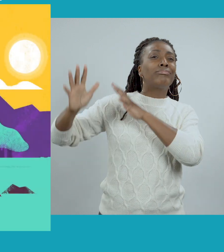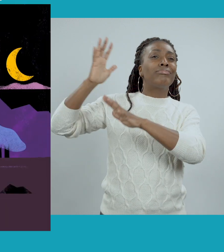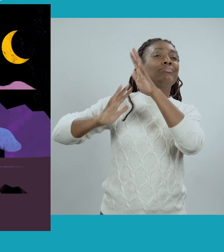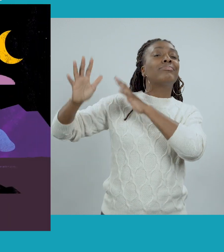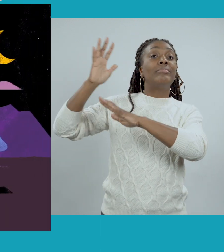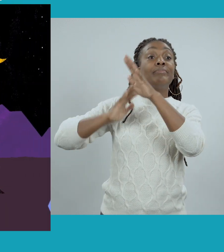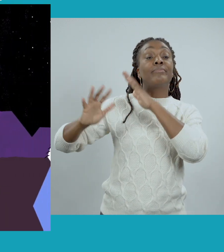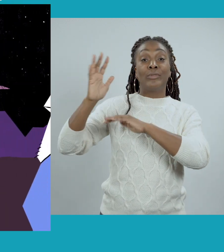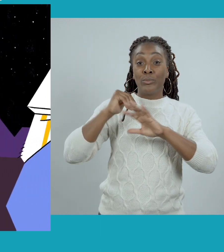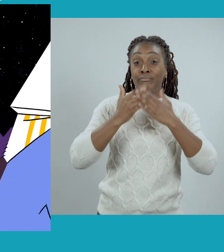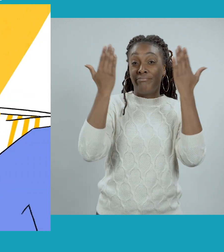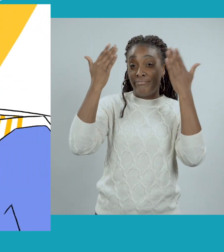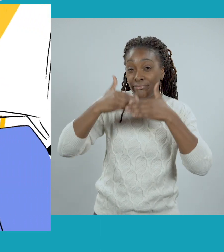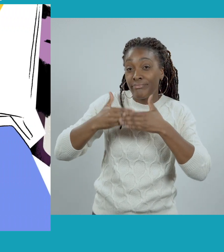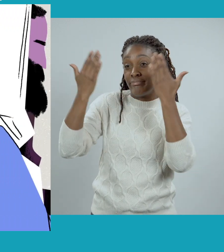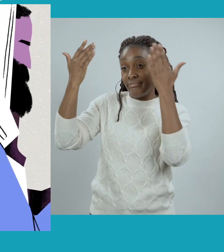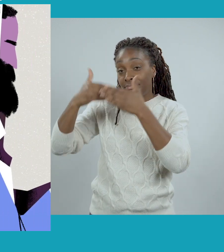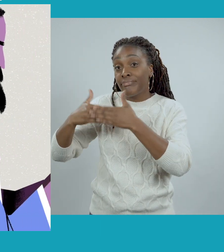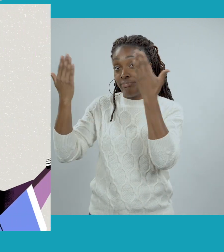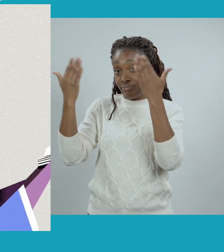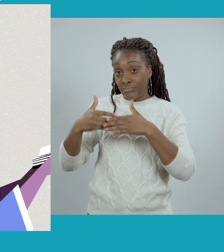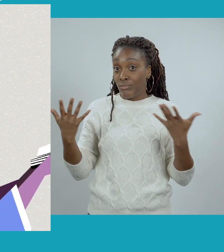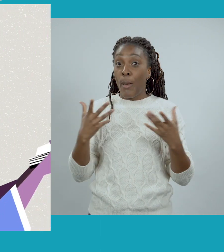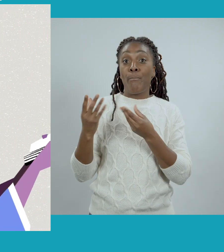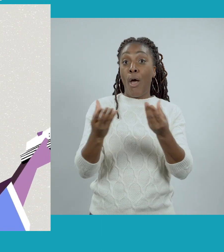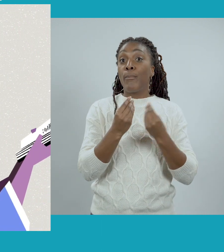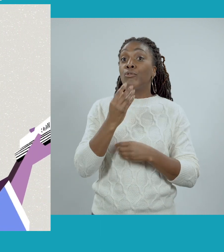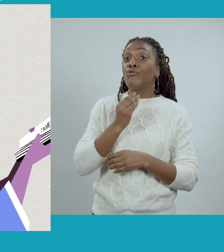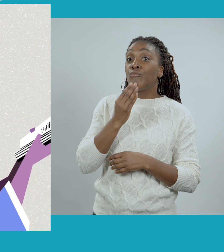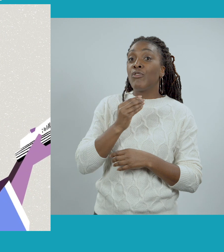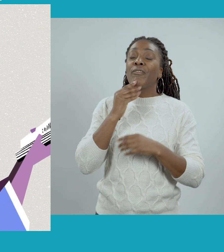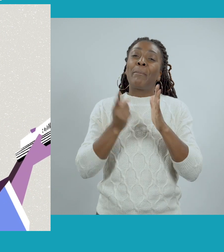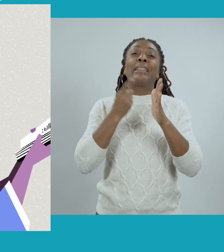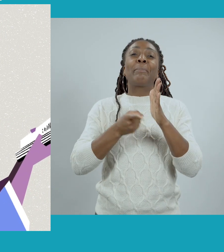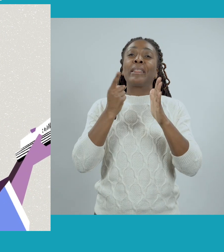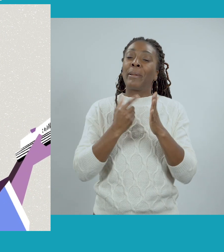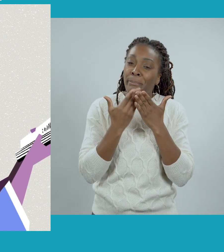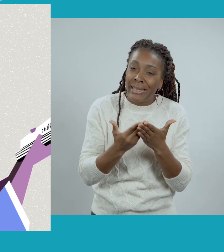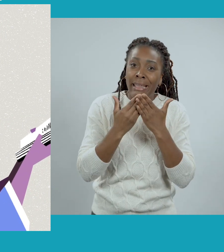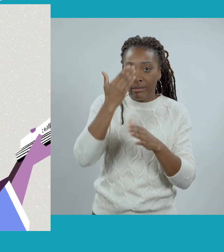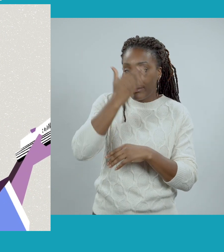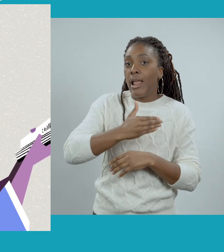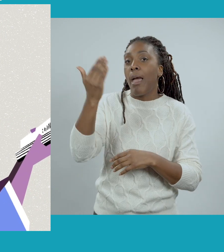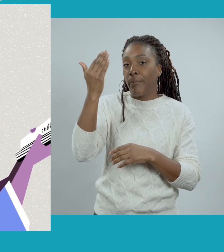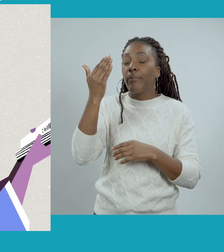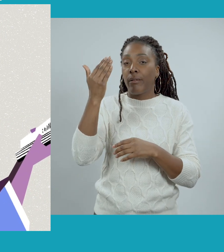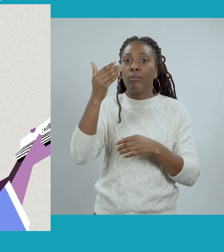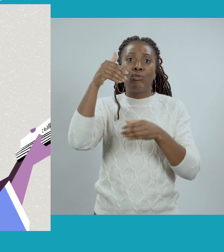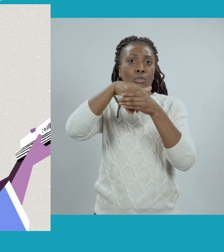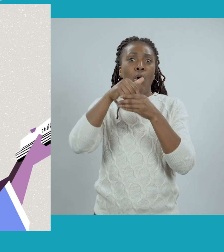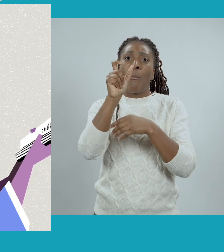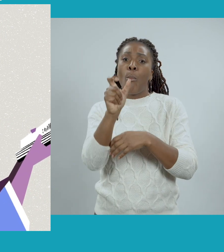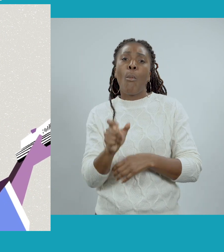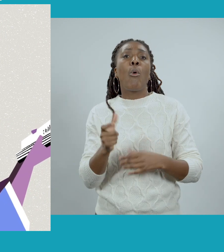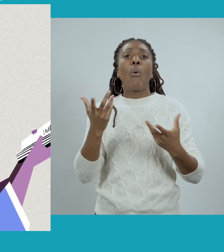Depuis des milliers d'années, chaque matin et chaque soir, le peuple juif récite cette prière bien connue et composée d'une